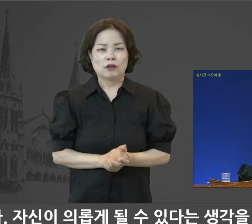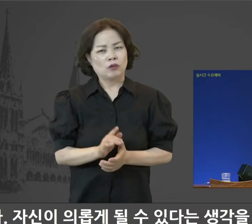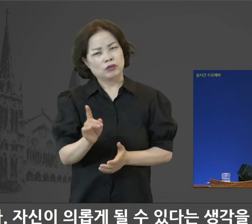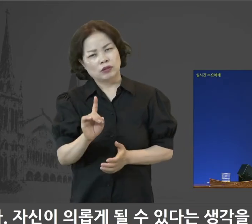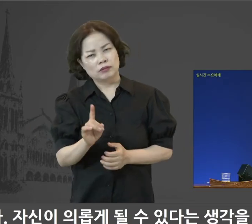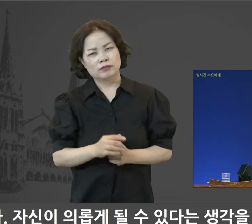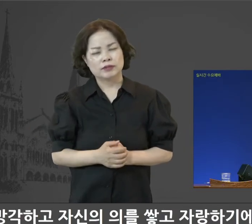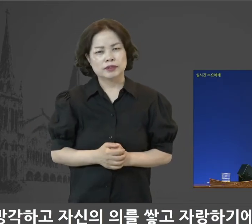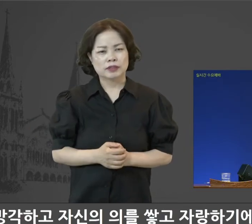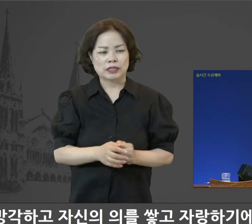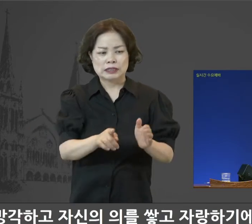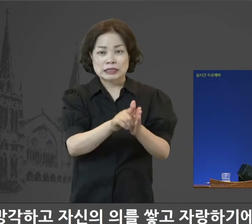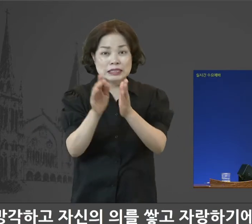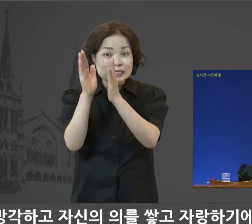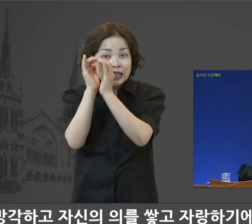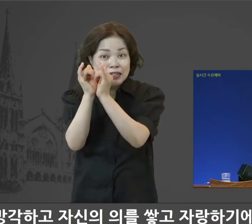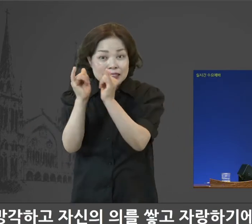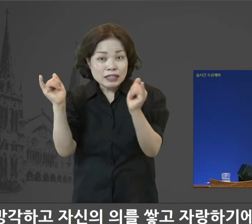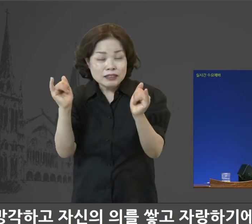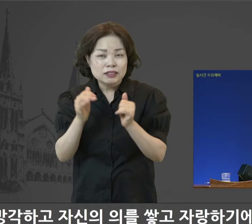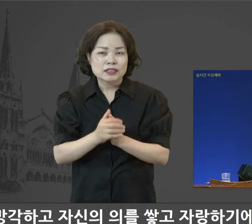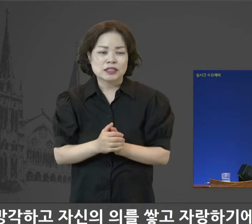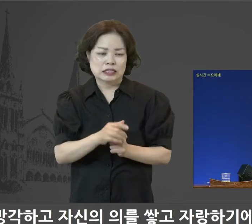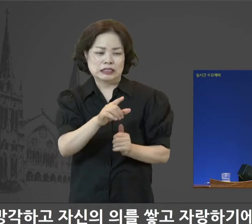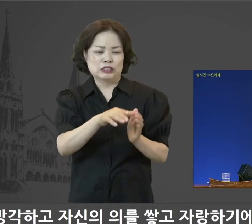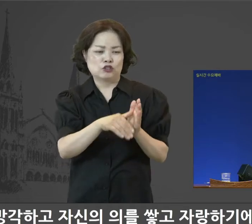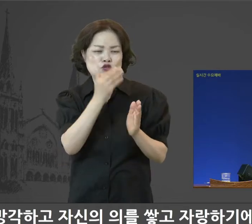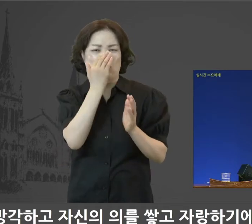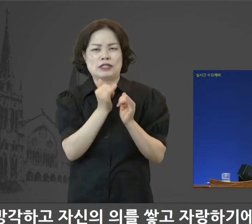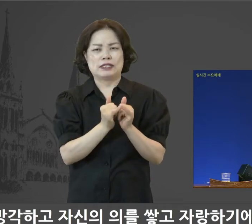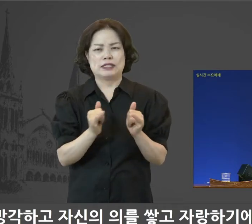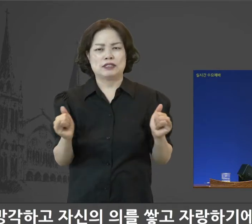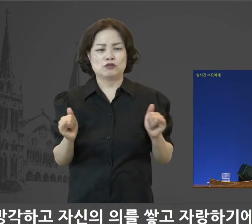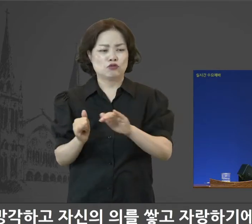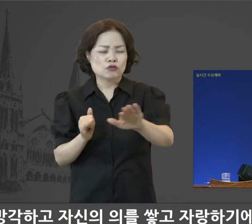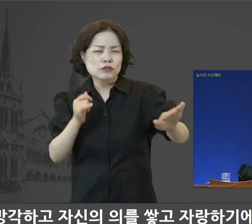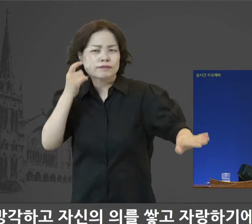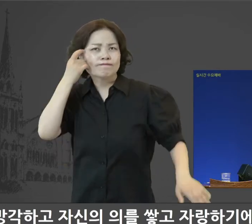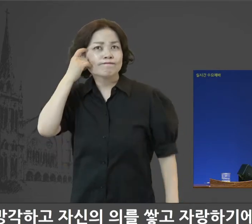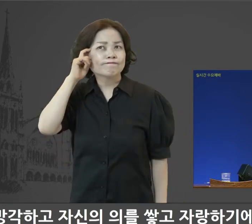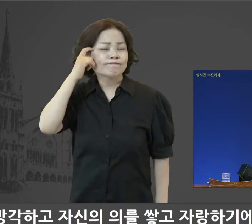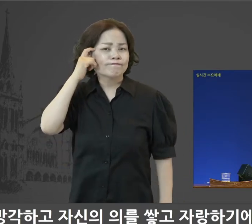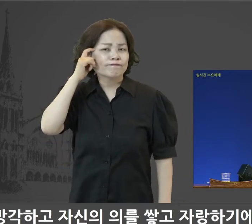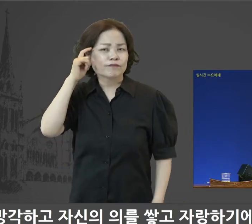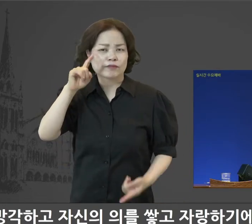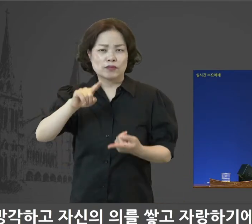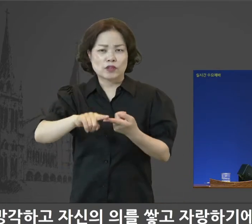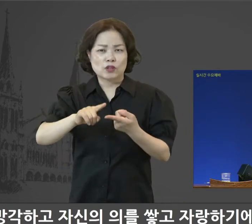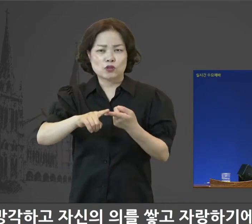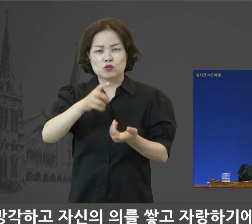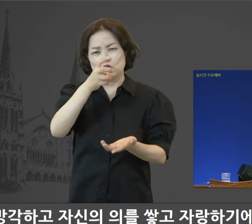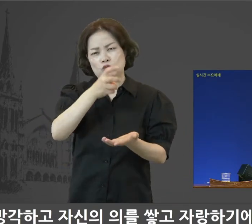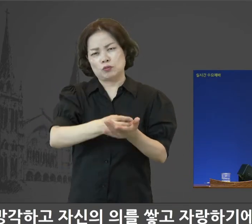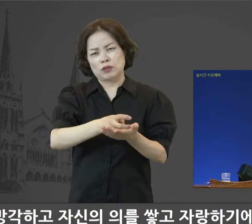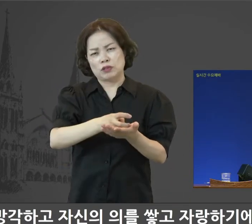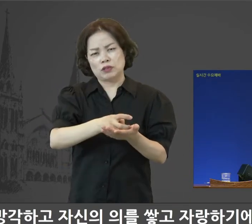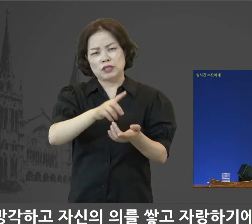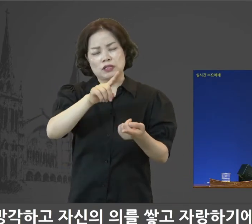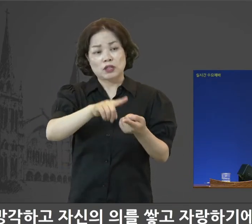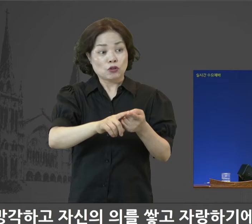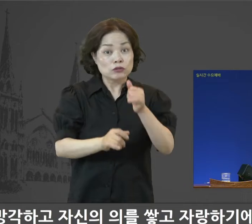어떤 신학자들은 당시 유대인들이 우리가 생각하는 것처럼 율법주의에 사로잡혀